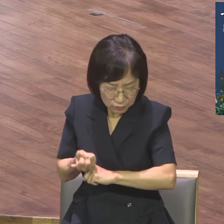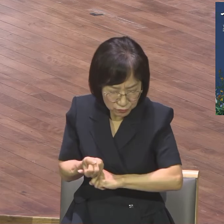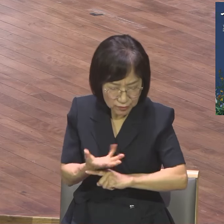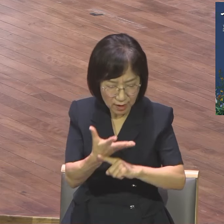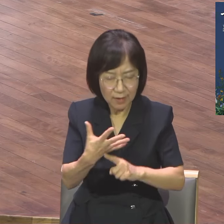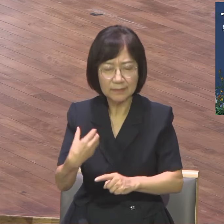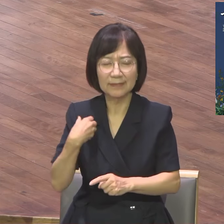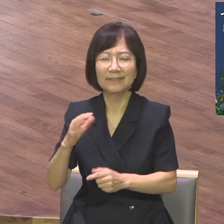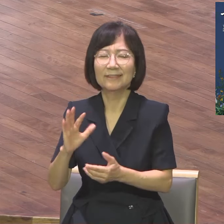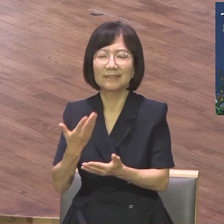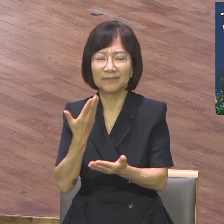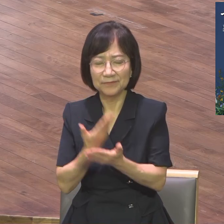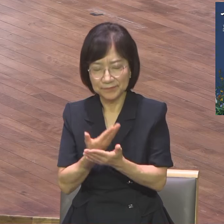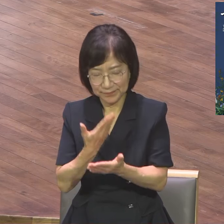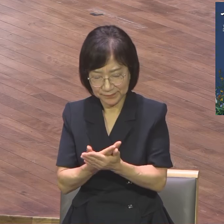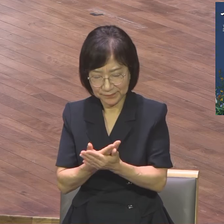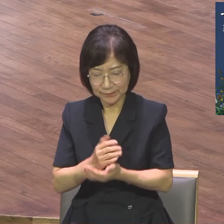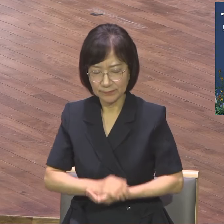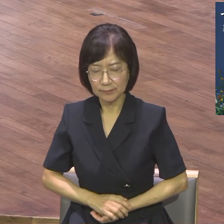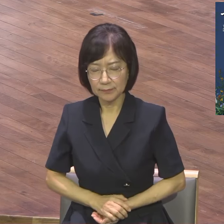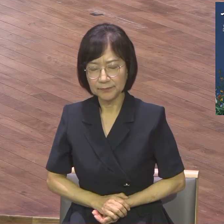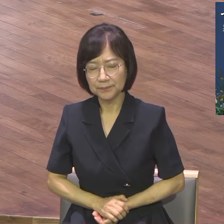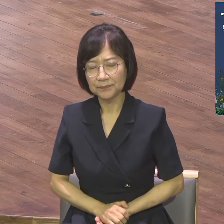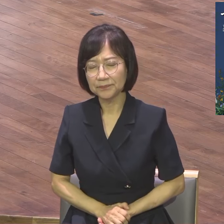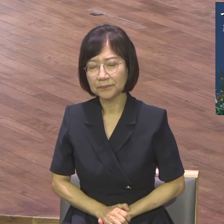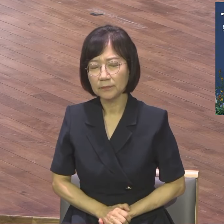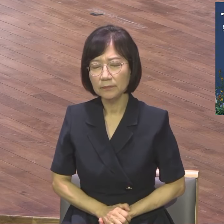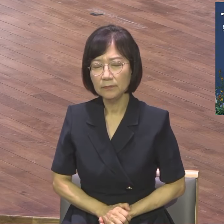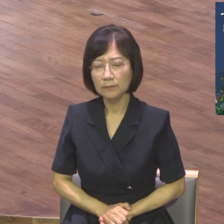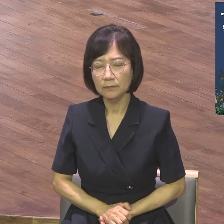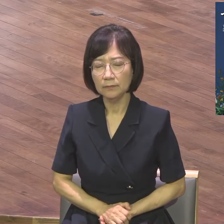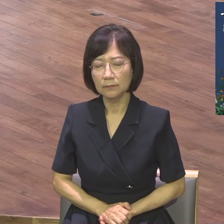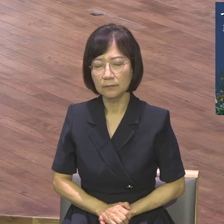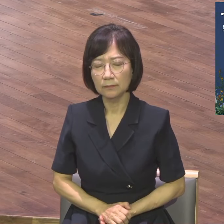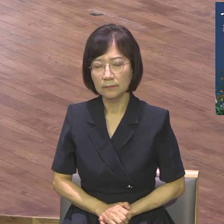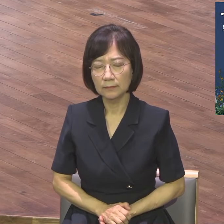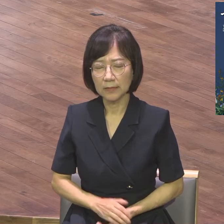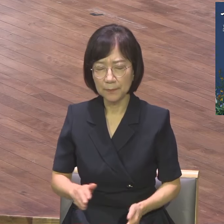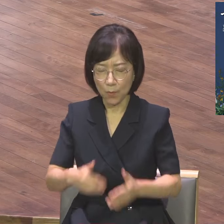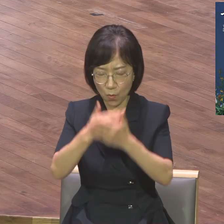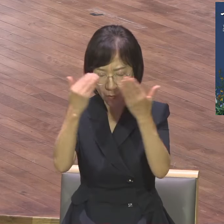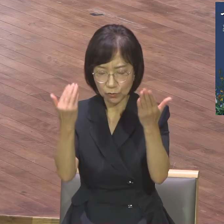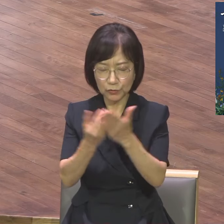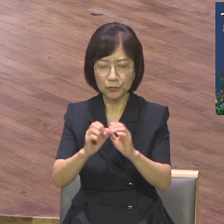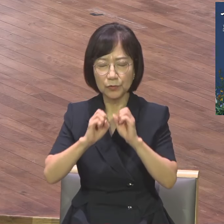하여 주옵시고 이 방사능을 다른 사람들에게 쬐어주는 전도자가 되게